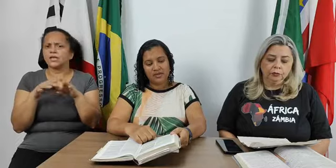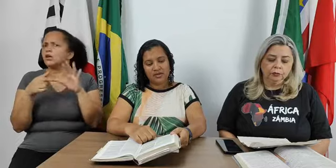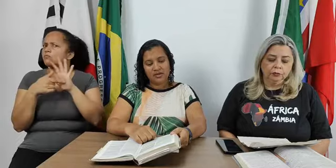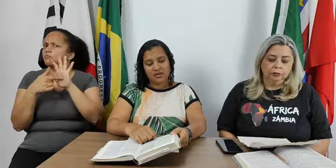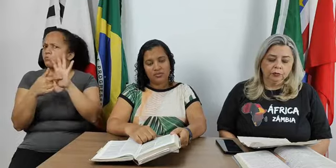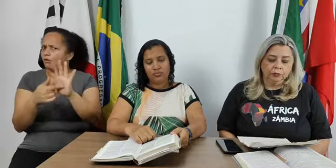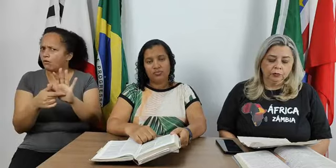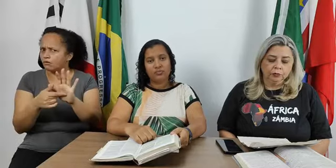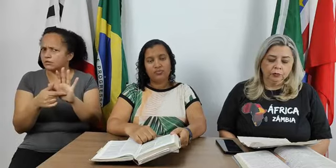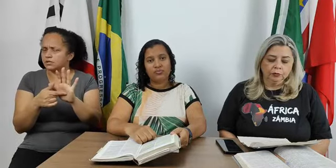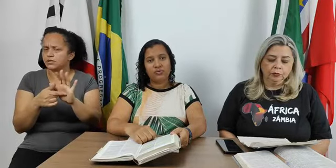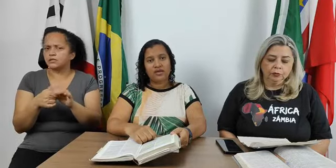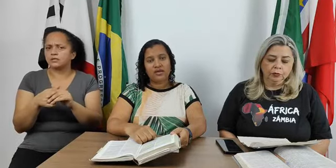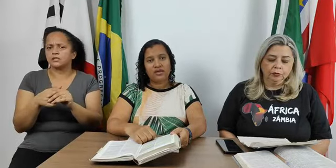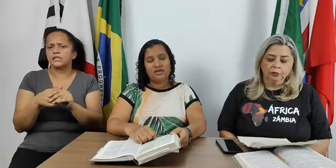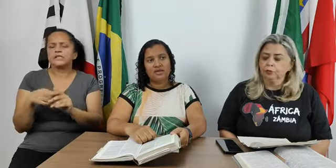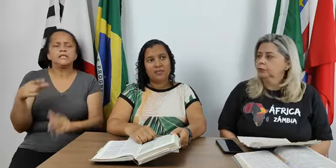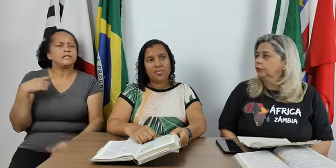que